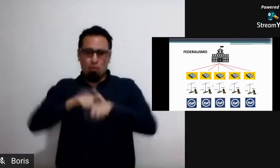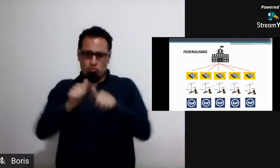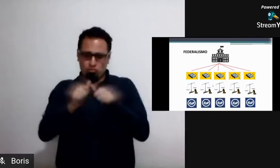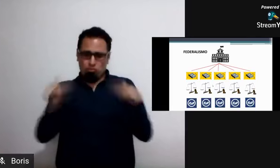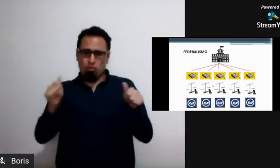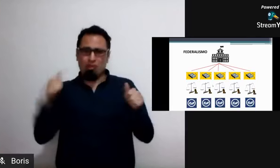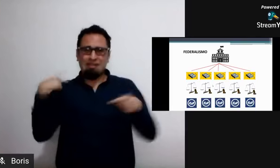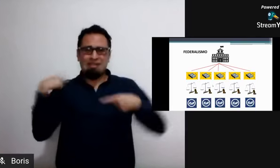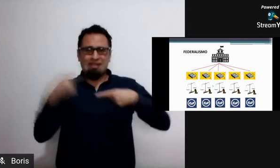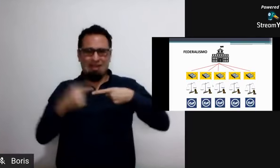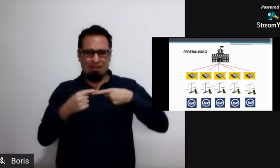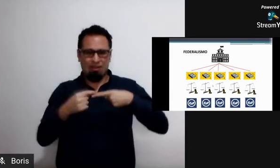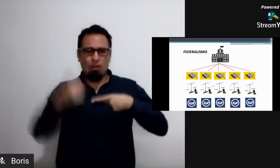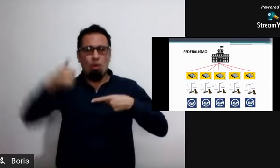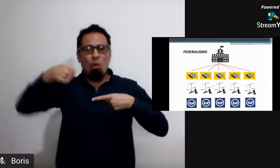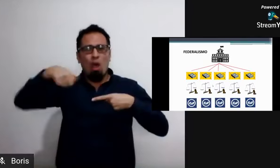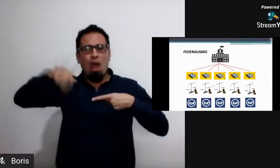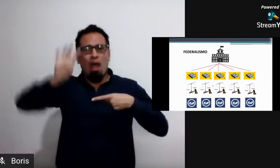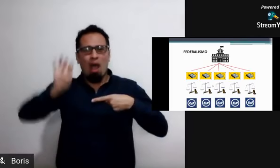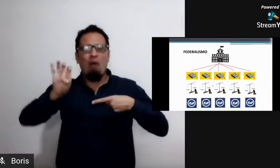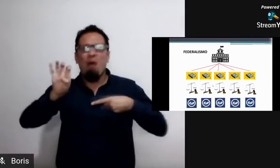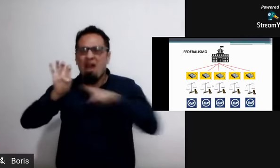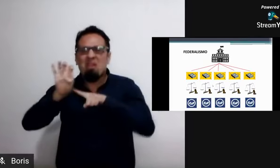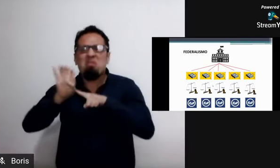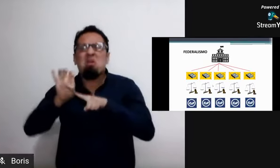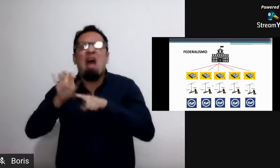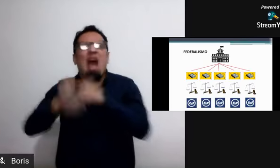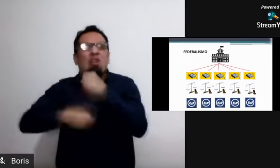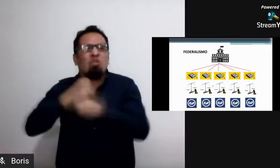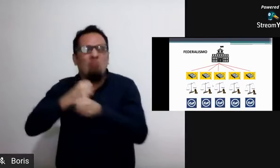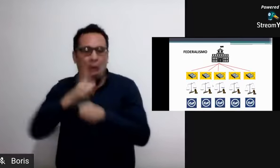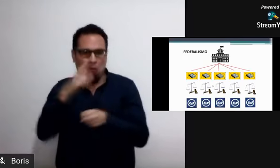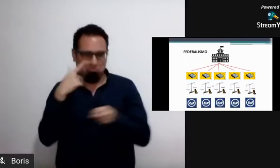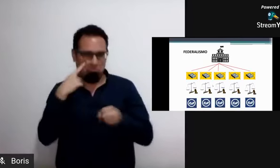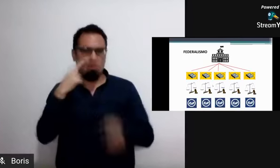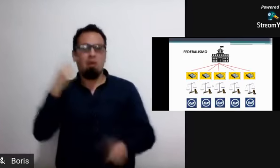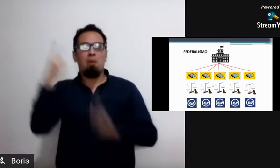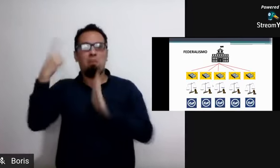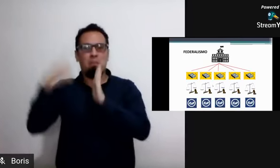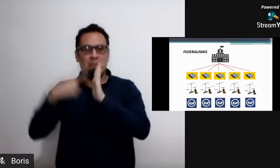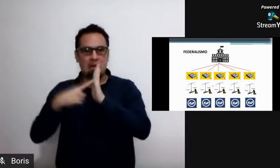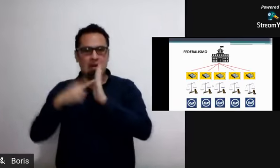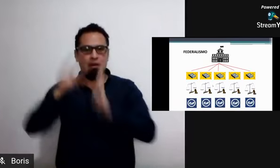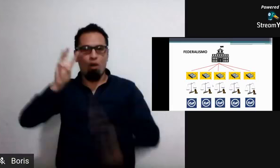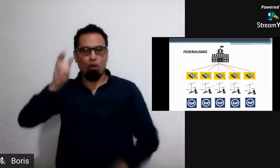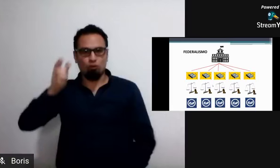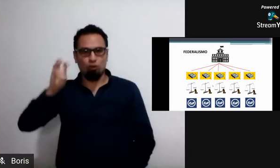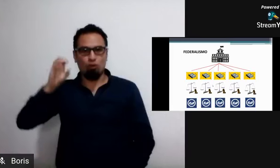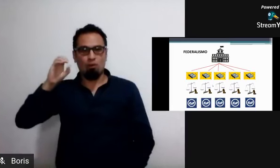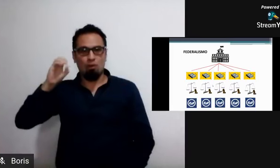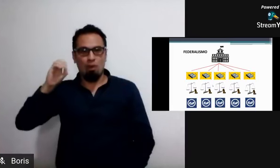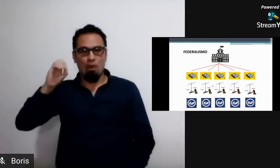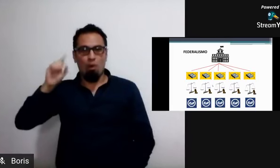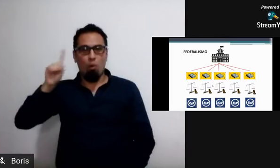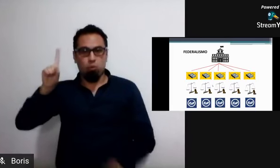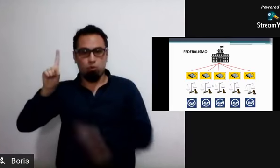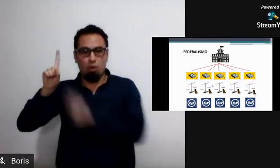entendamos un poco. Ahora bien, ¿por qué yo quiero hablar de estos dos conceptos? Resulta que para el